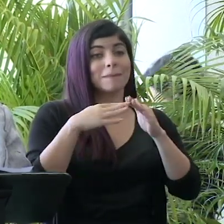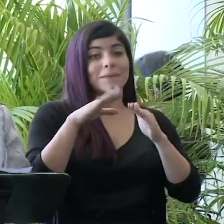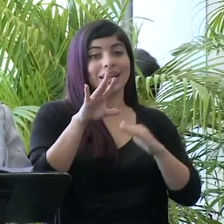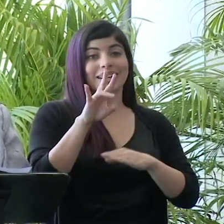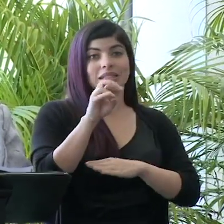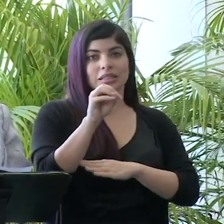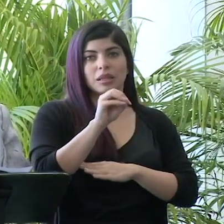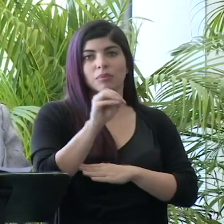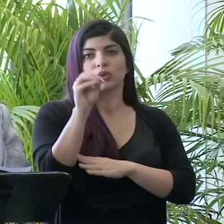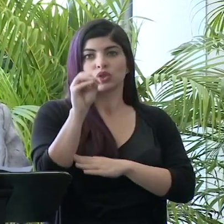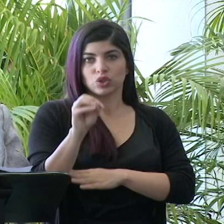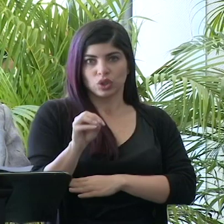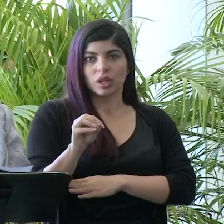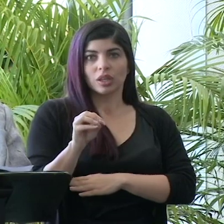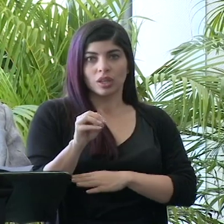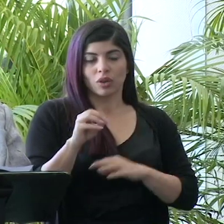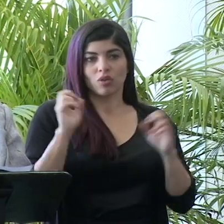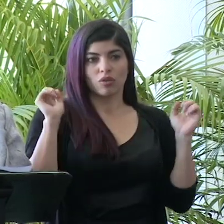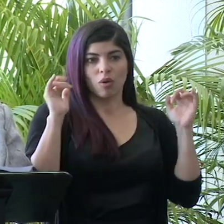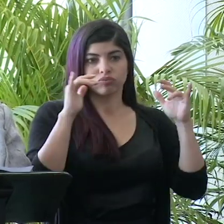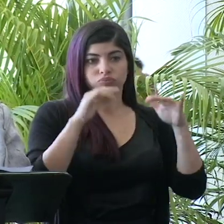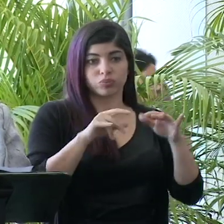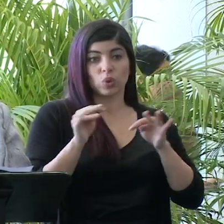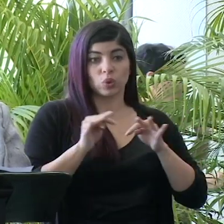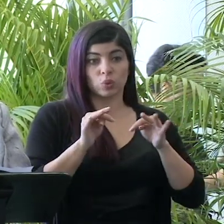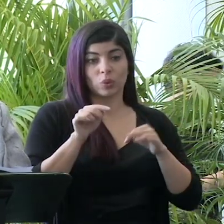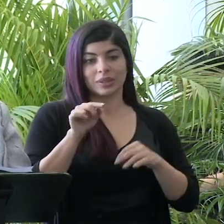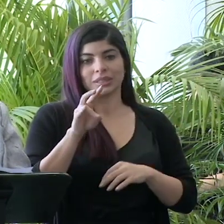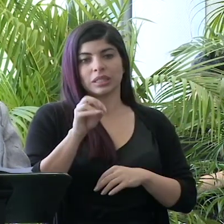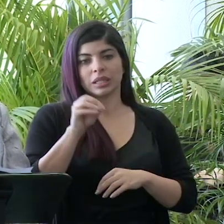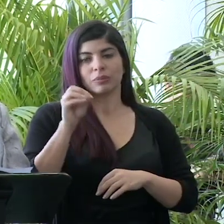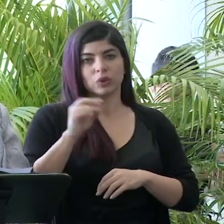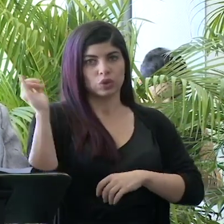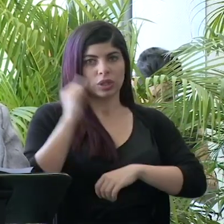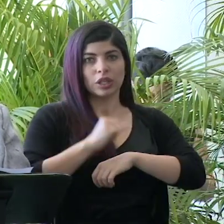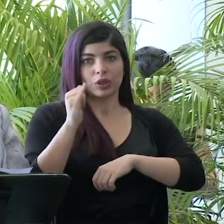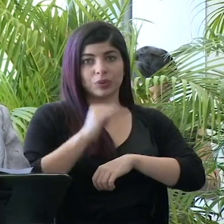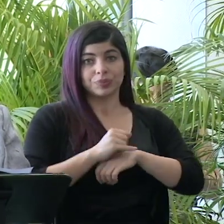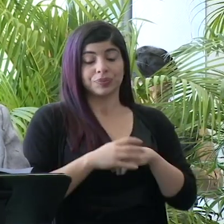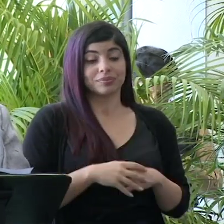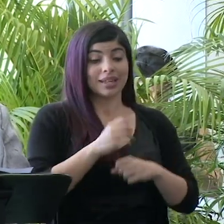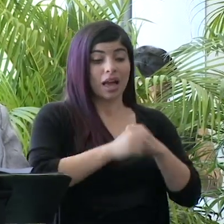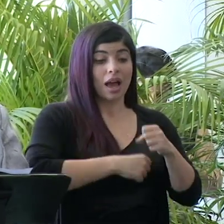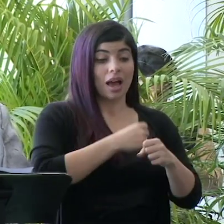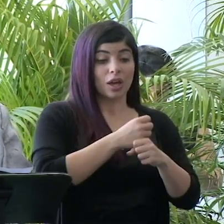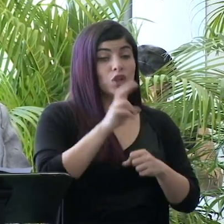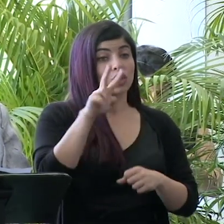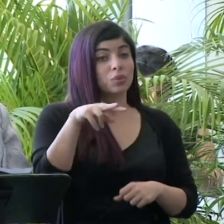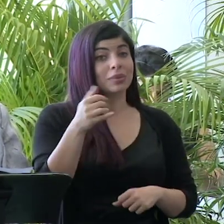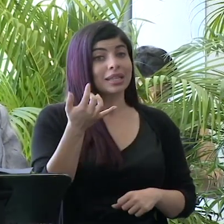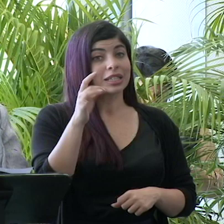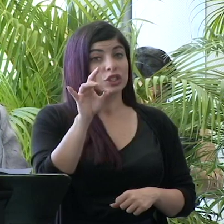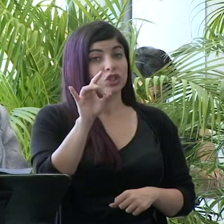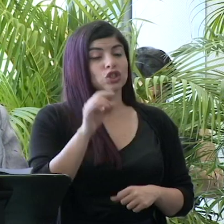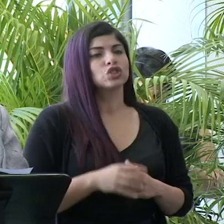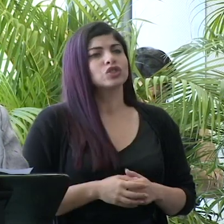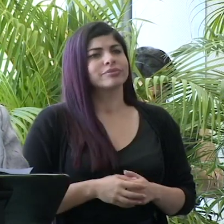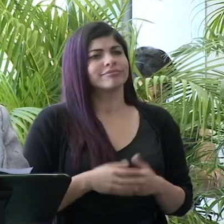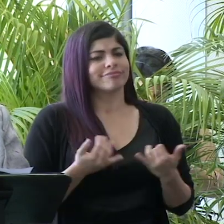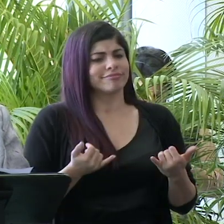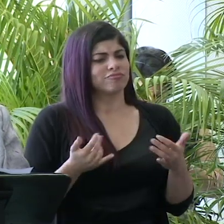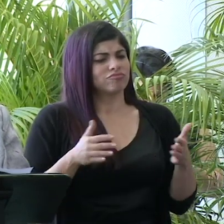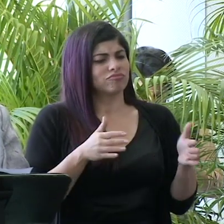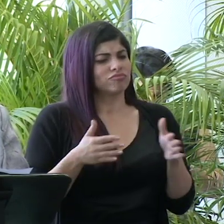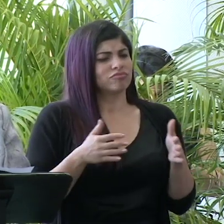70 por ciento de las llegadas totales de turistas y en el año 2018 estamos alrededor